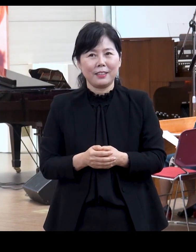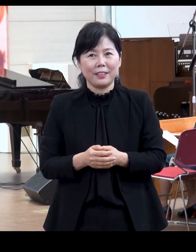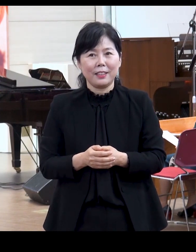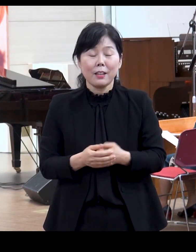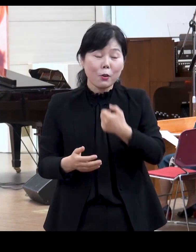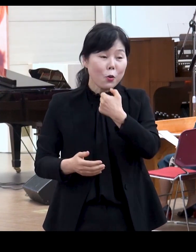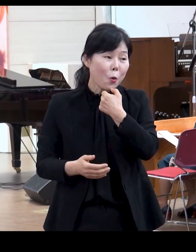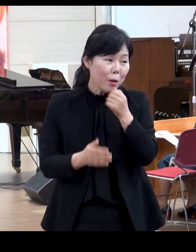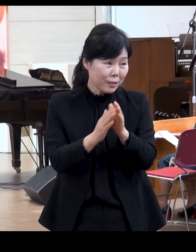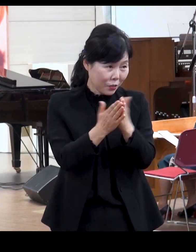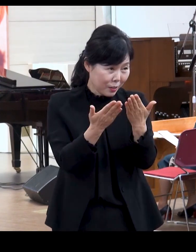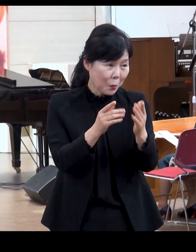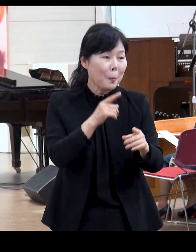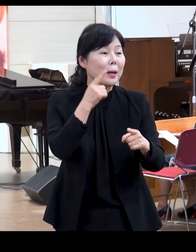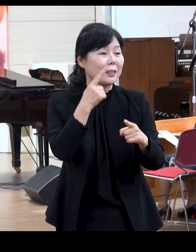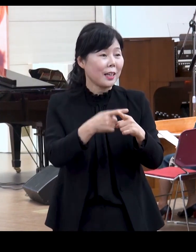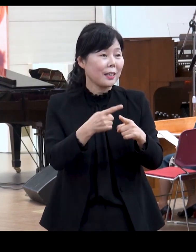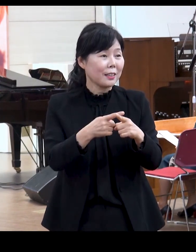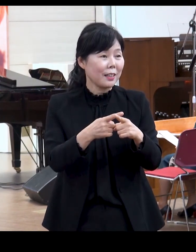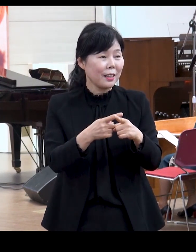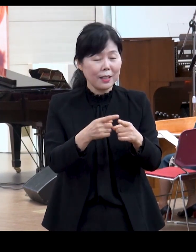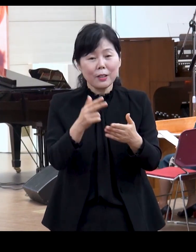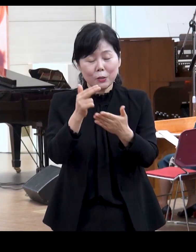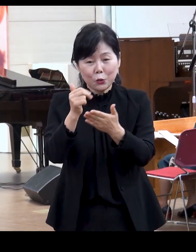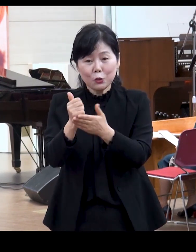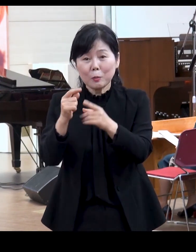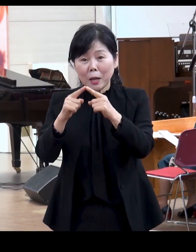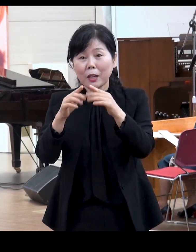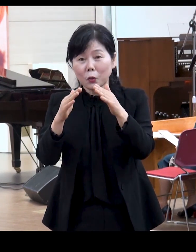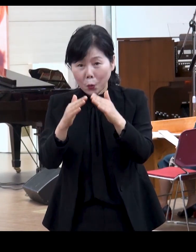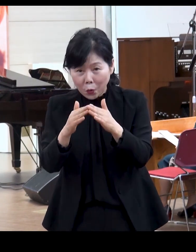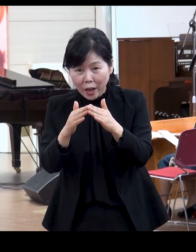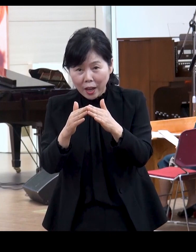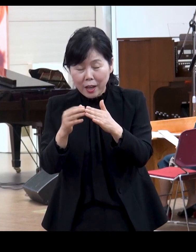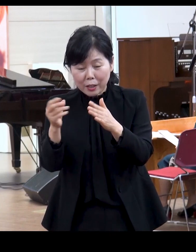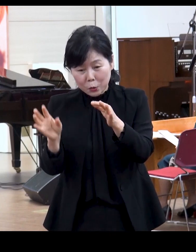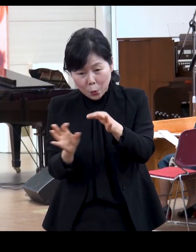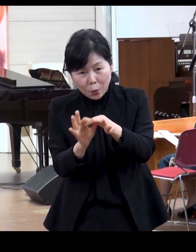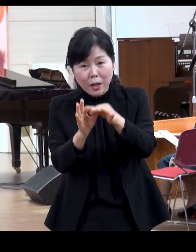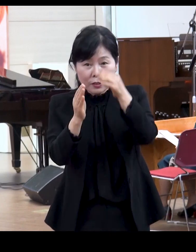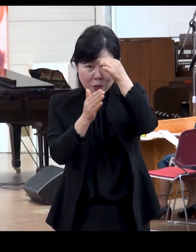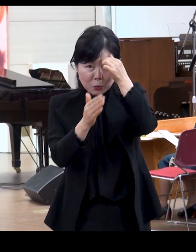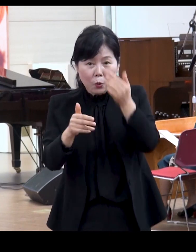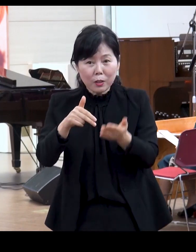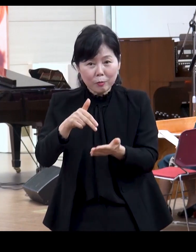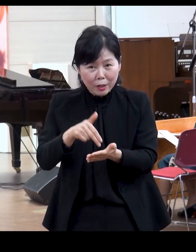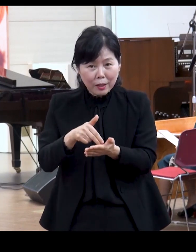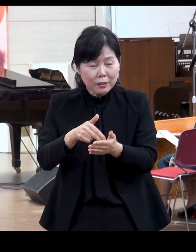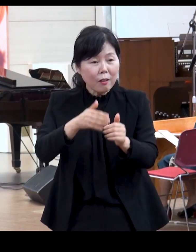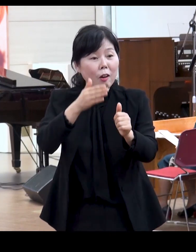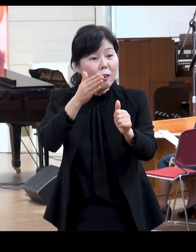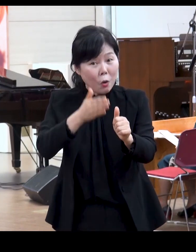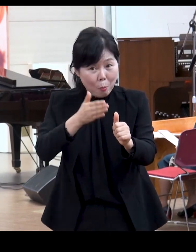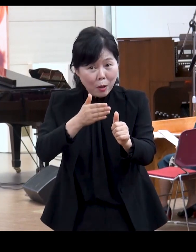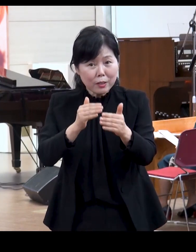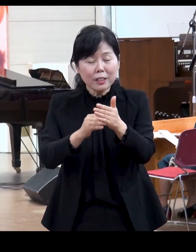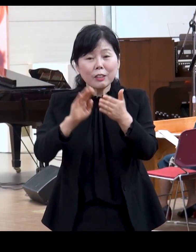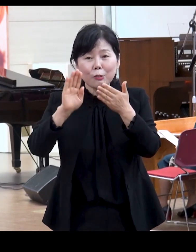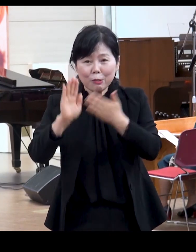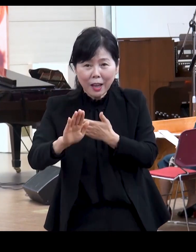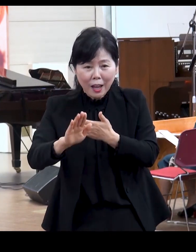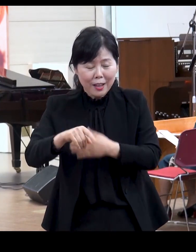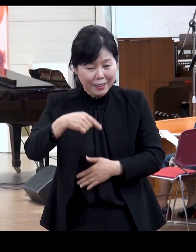로마서에서도 마찬가지예요. 먼저 주님의 몸된 교회와 그 지체된 우리에 대해서 권면을 하고 나서